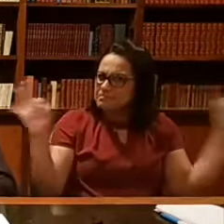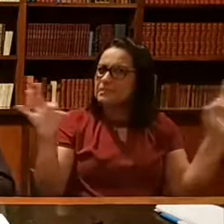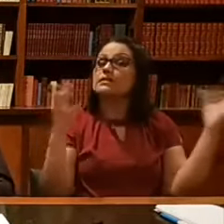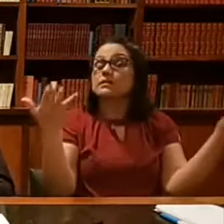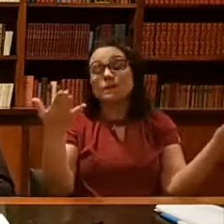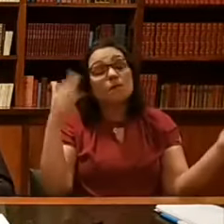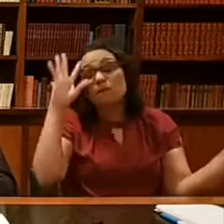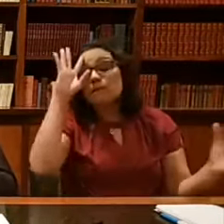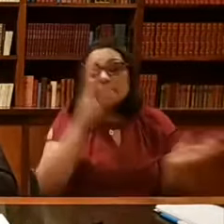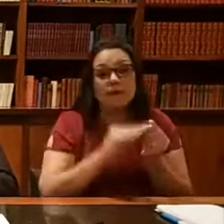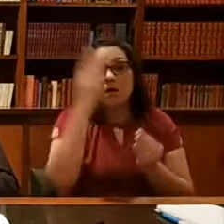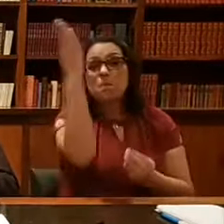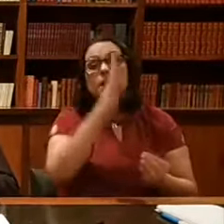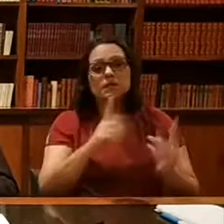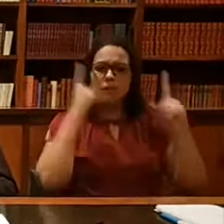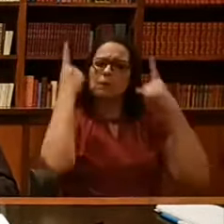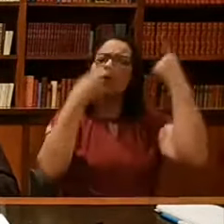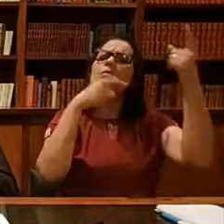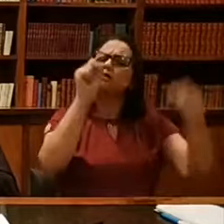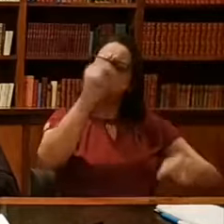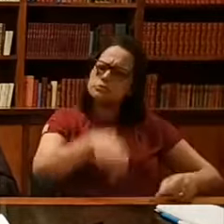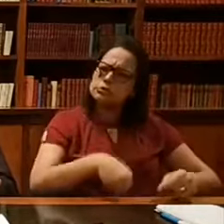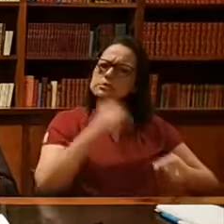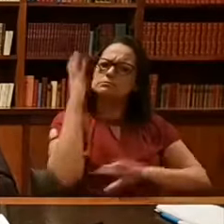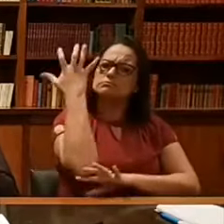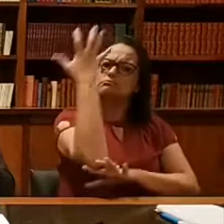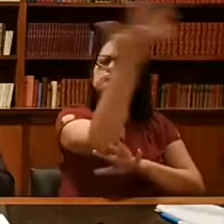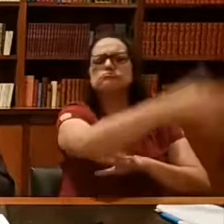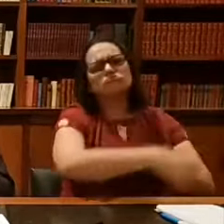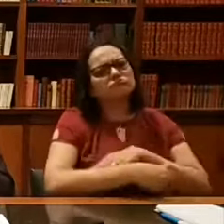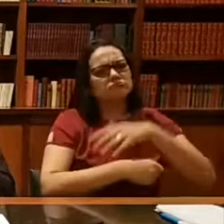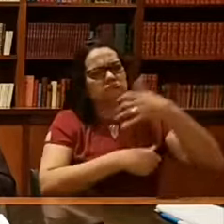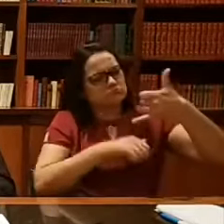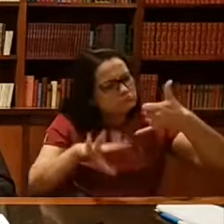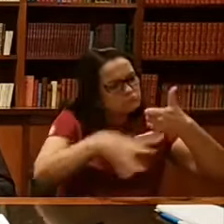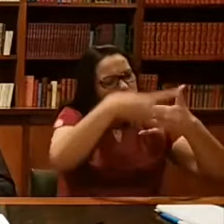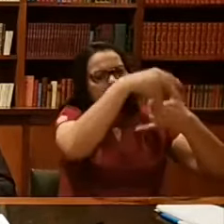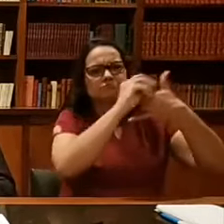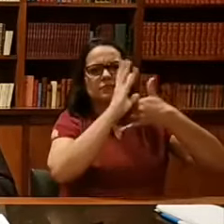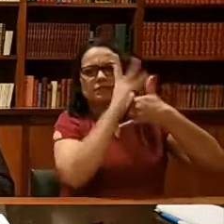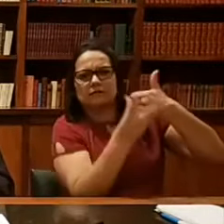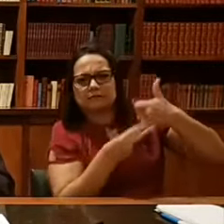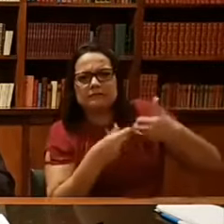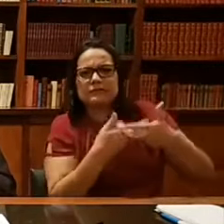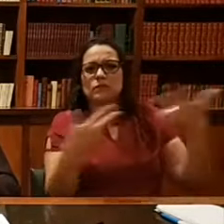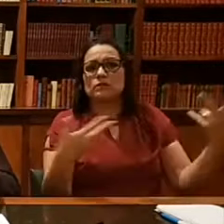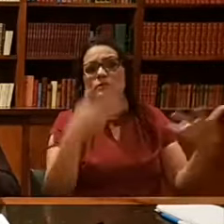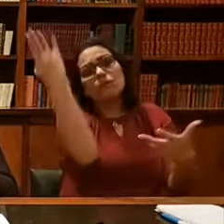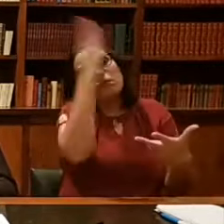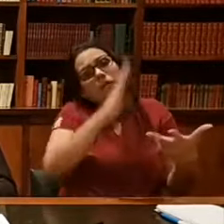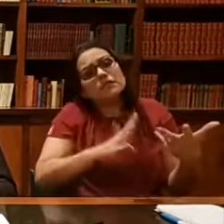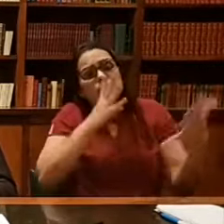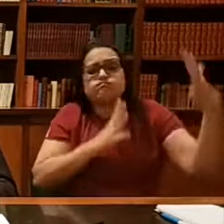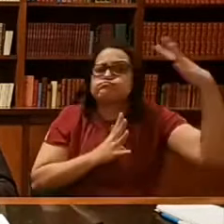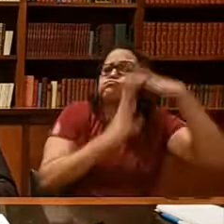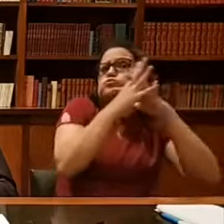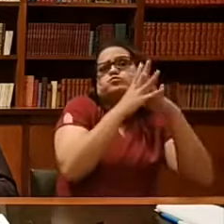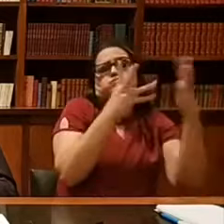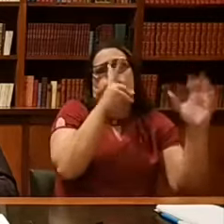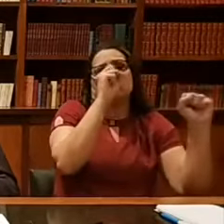preocupado com a questão ambiental e faz a sua parte. Os ataques que nós sofremos é que o Brasil é uma potência.